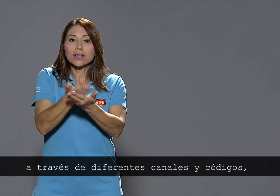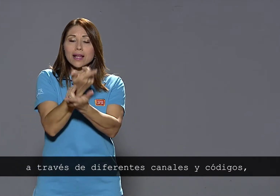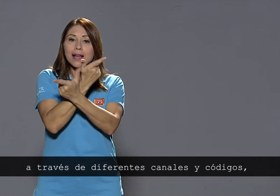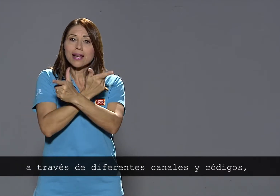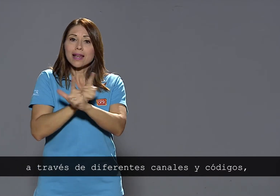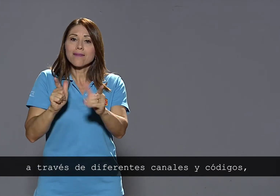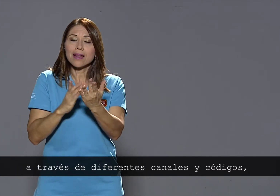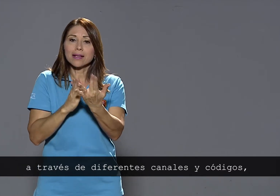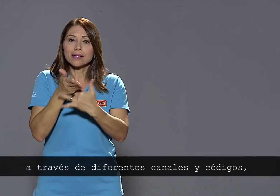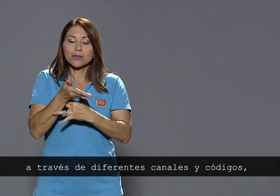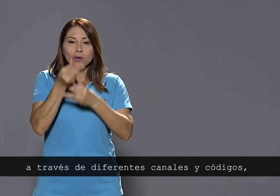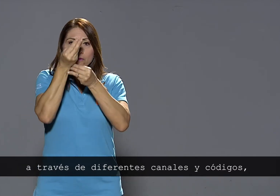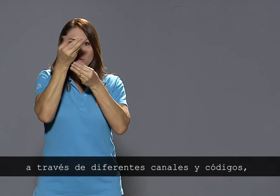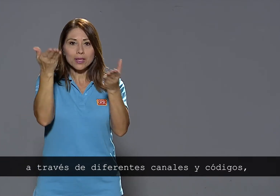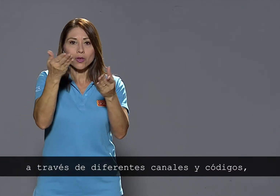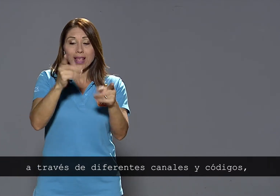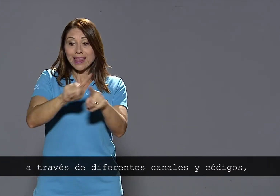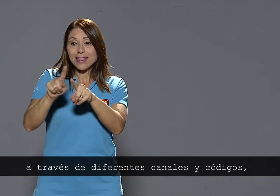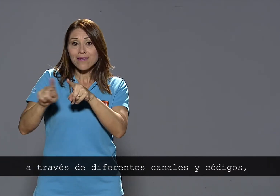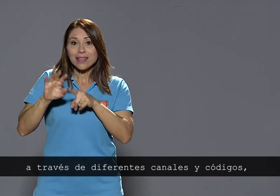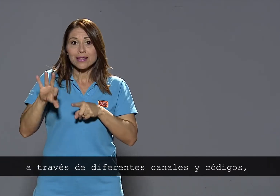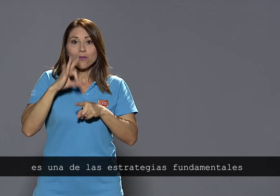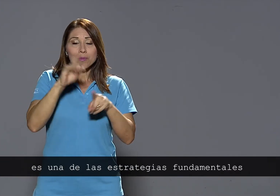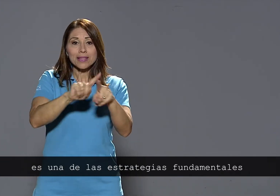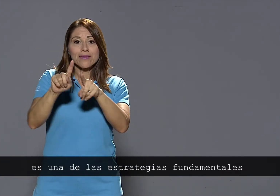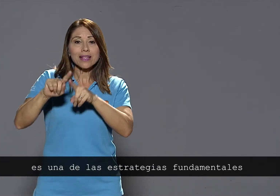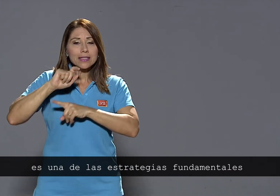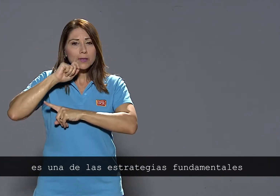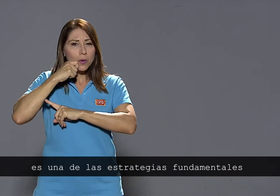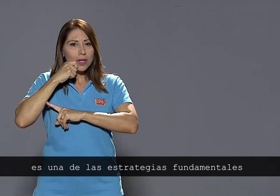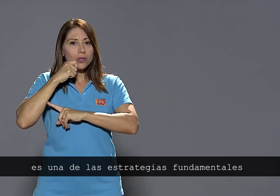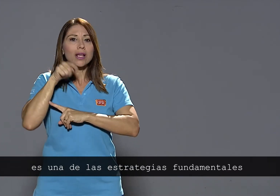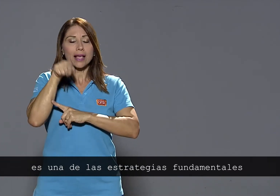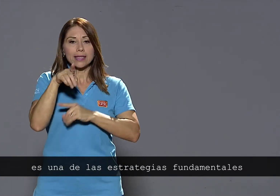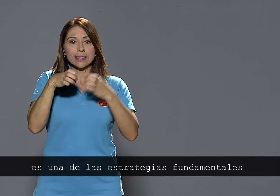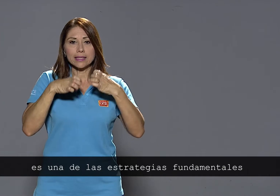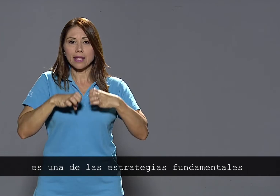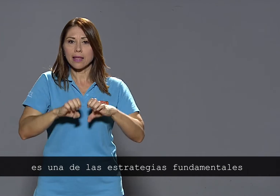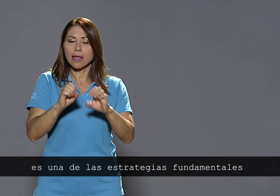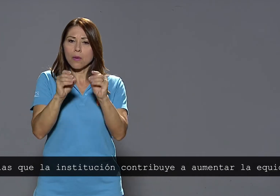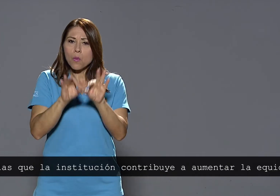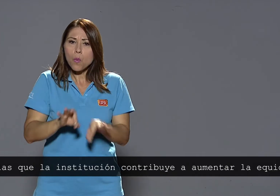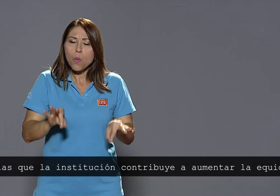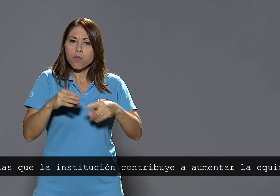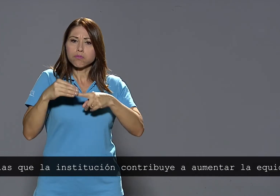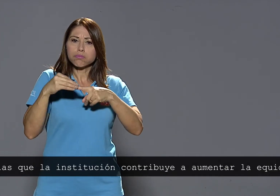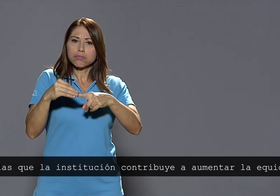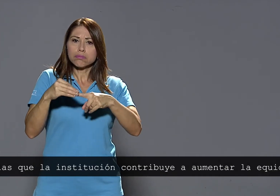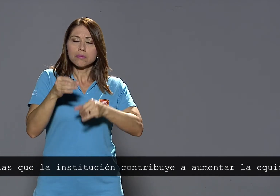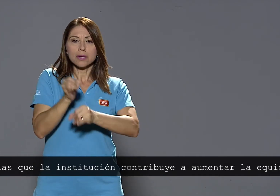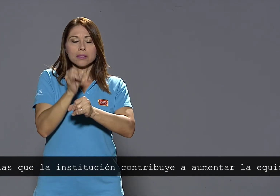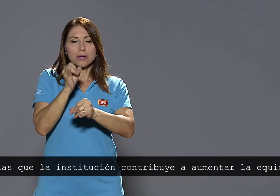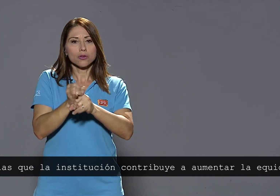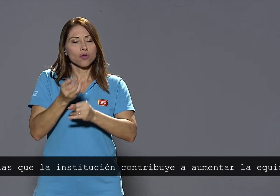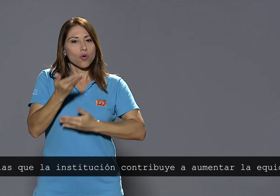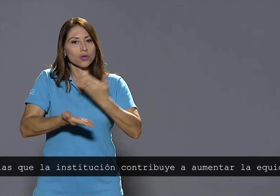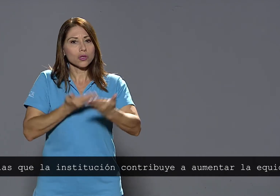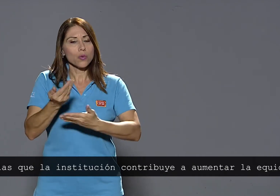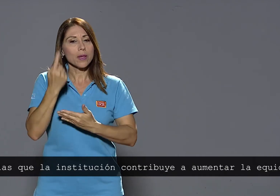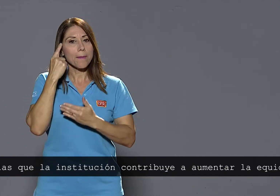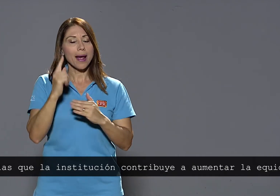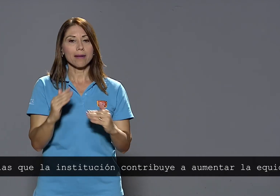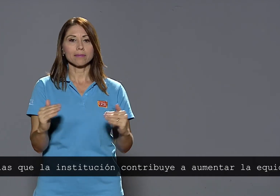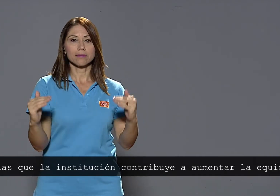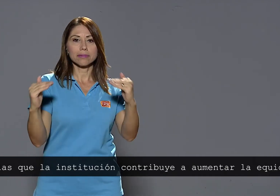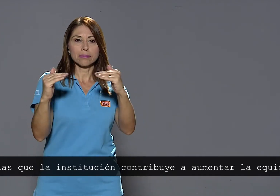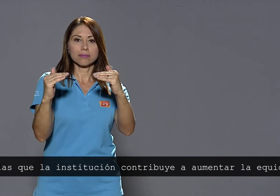información a través de diferentes canales y códigos es una de las estrategias fundamentales con las que la institución contribuye a aumentar la